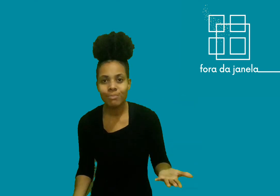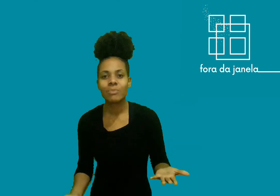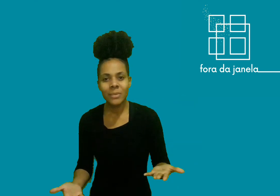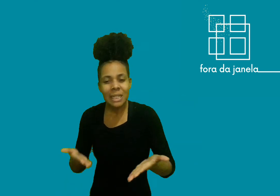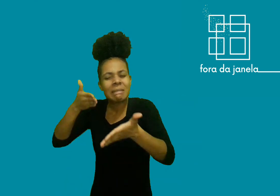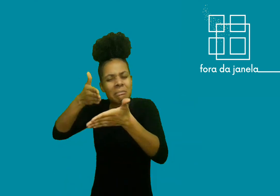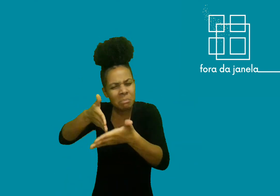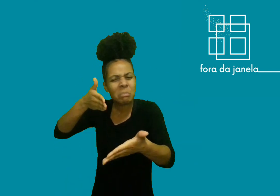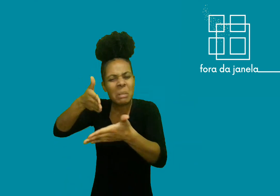achar, não, então uma pessoa assim